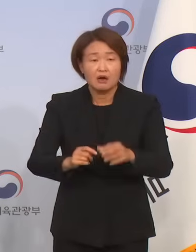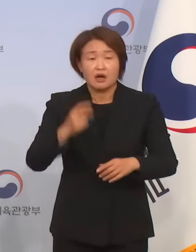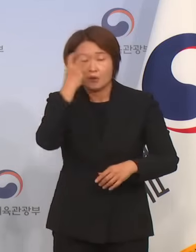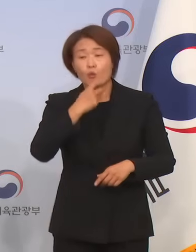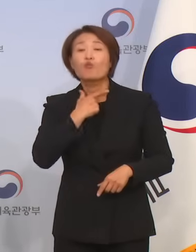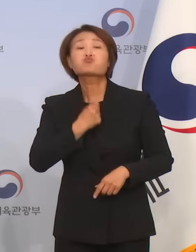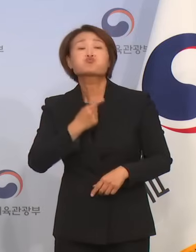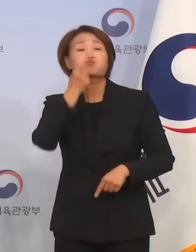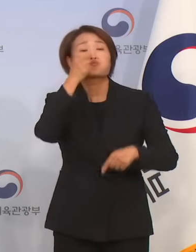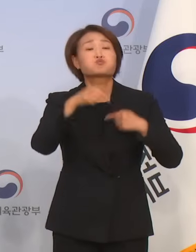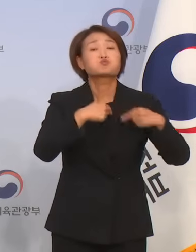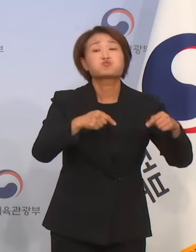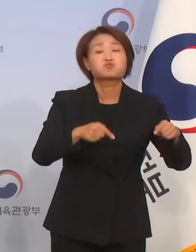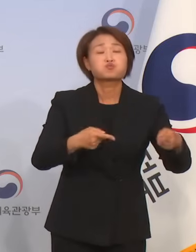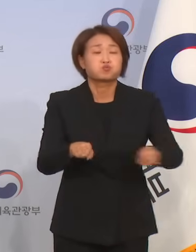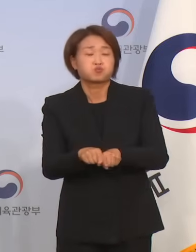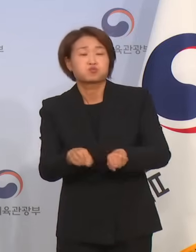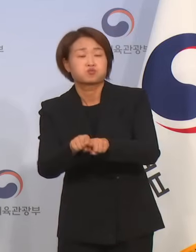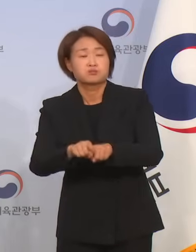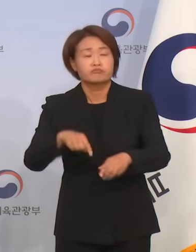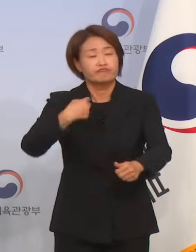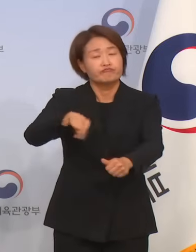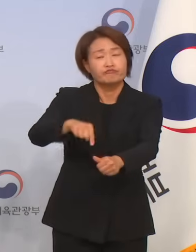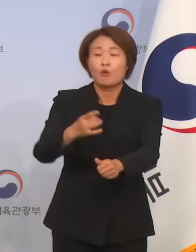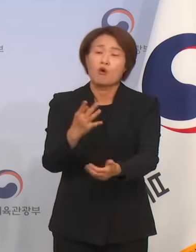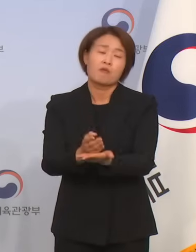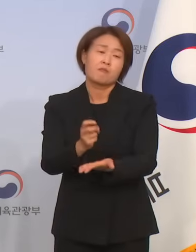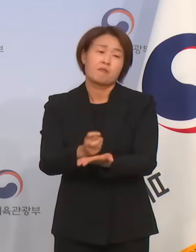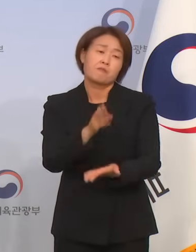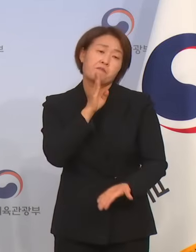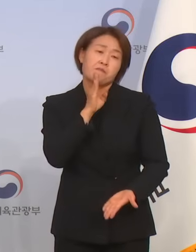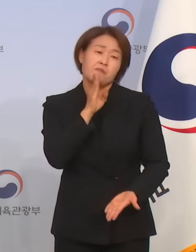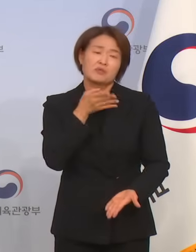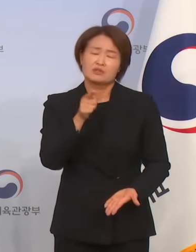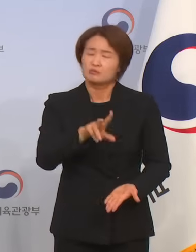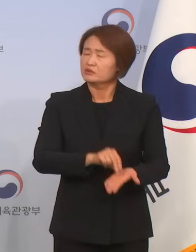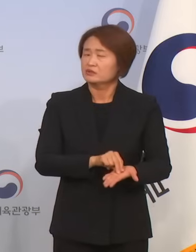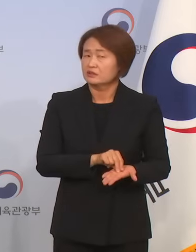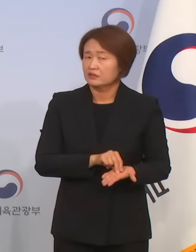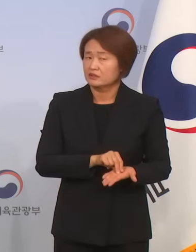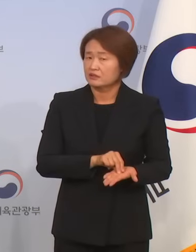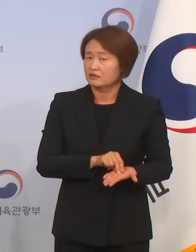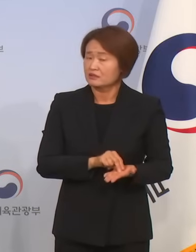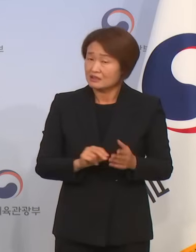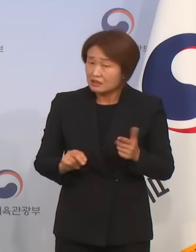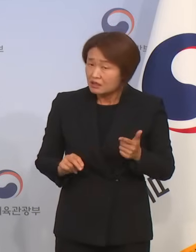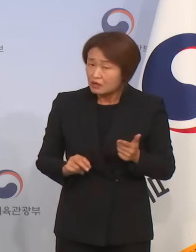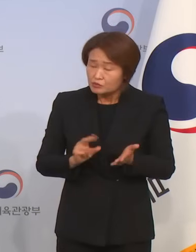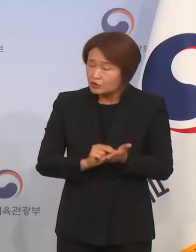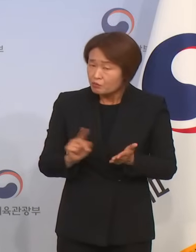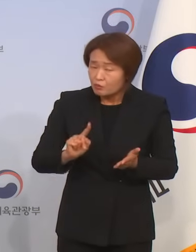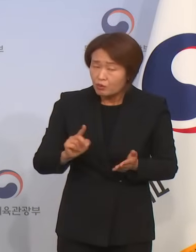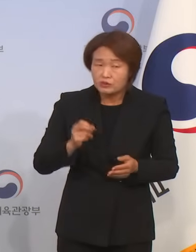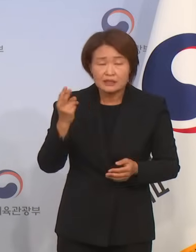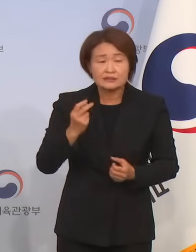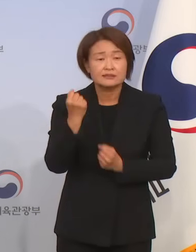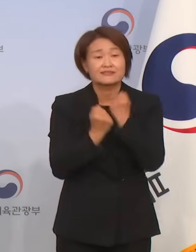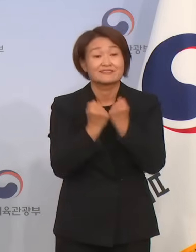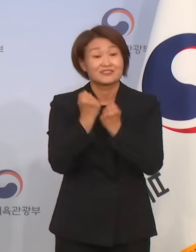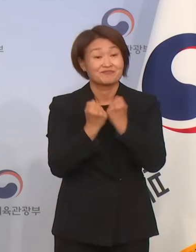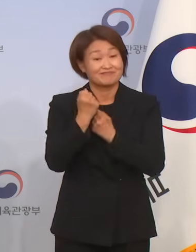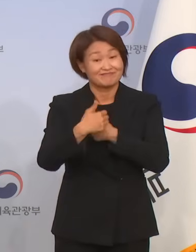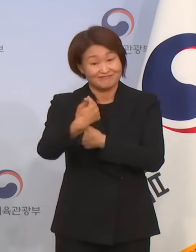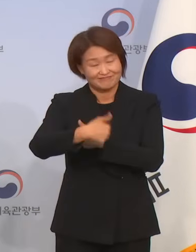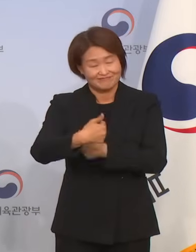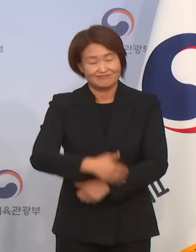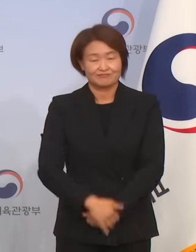원하는 코치를 데리고 하는 게 당연한 것으로 보이는데 이게 문제가 되는 부분이 어떤 이유인지 다시 좀 설명을